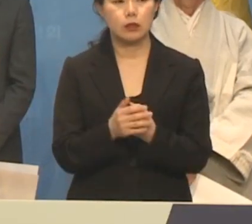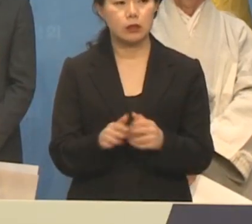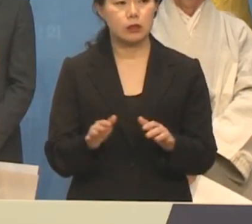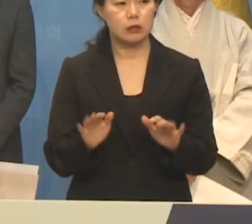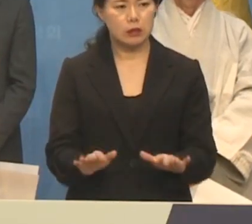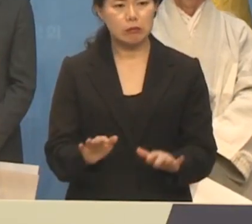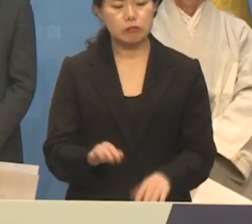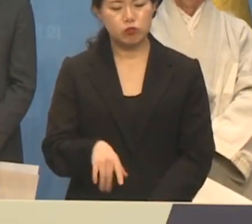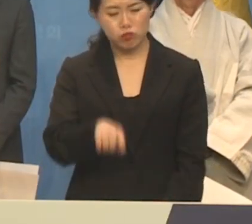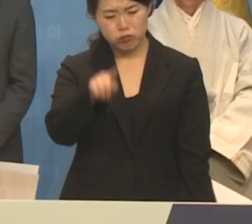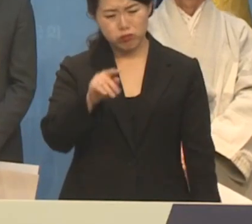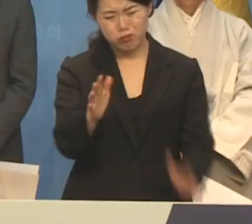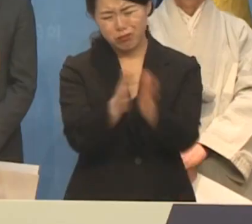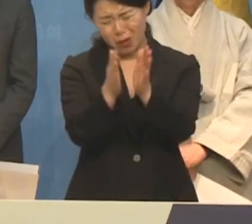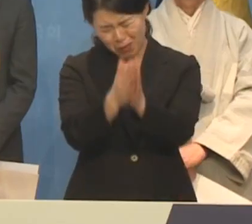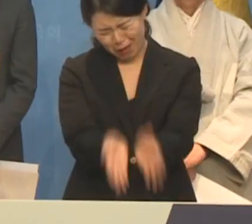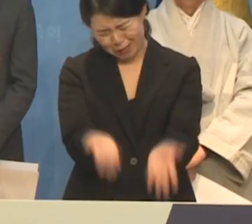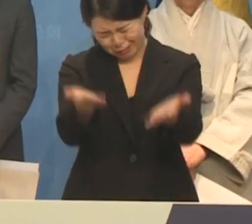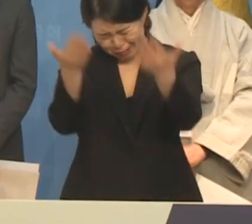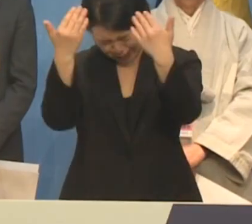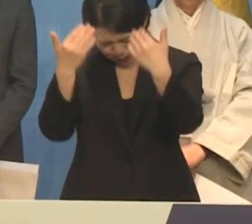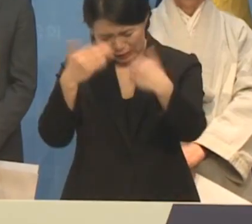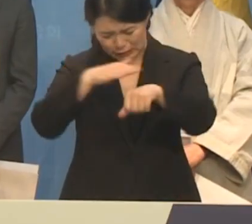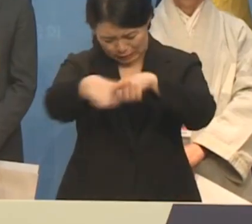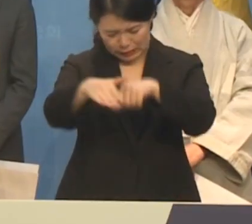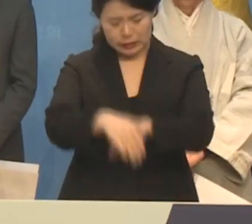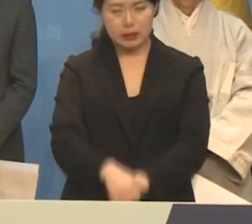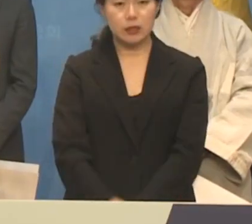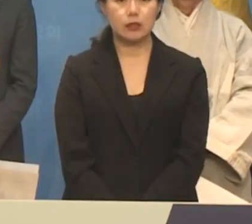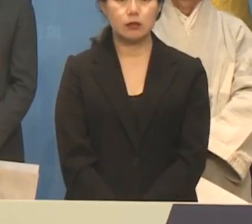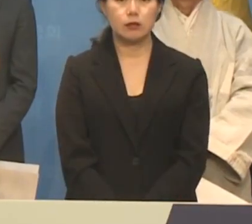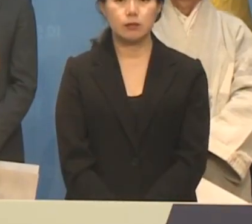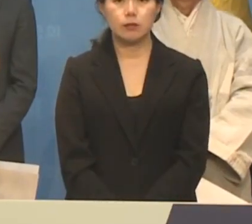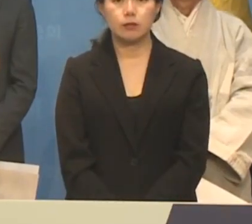절대로 식으로 거의 자포적인 그런 입장에 들어있어요.